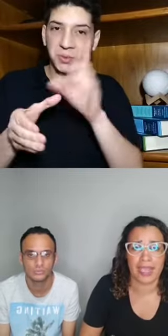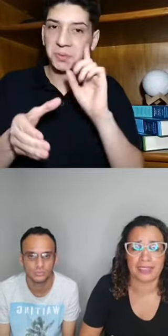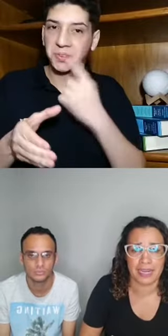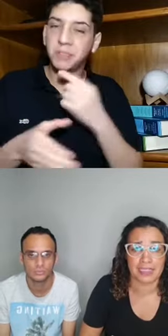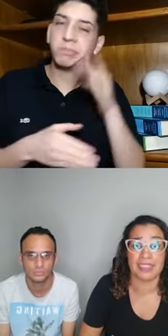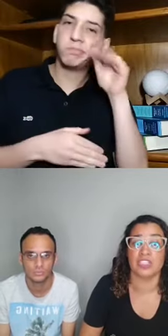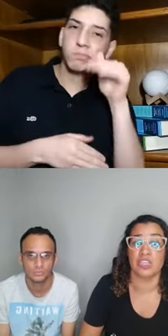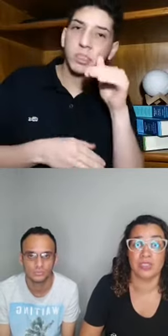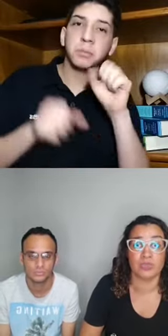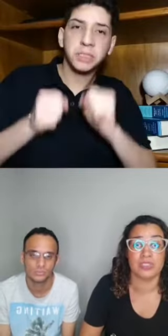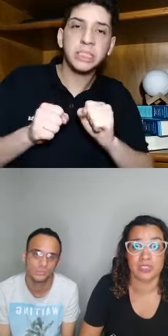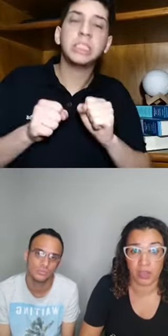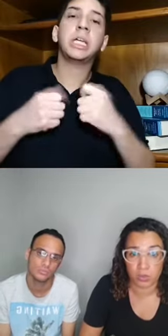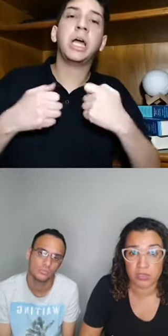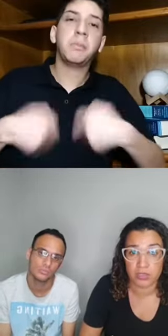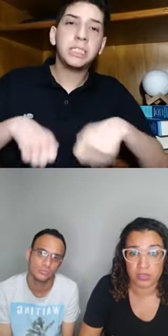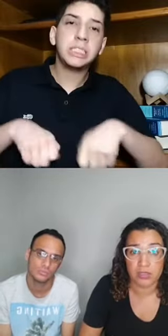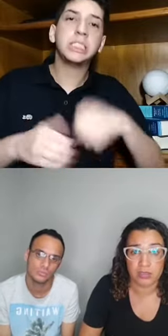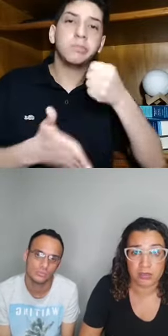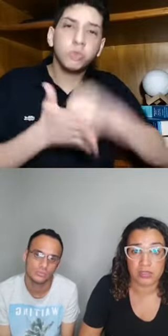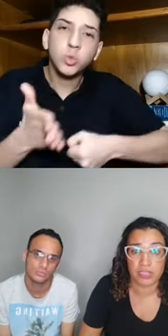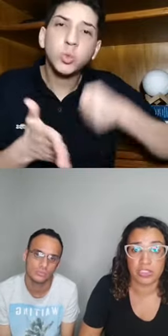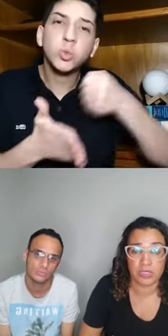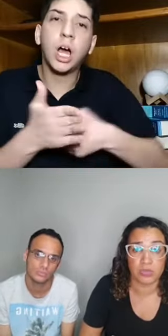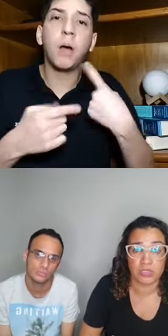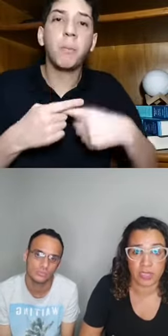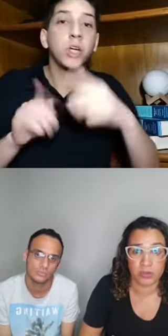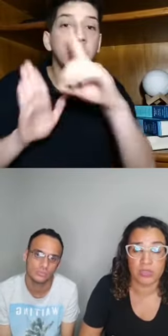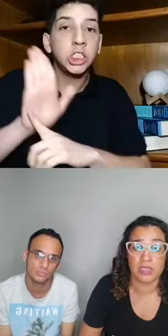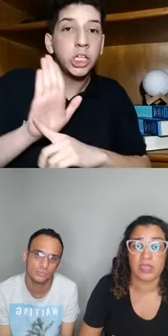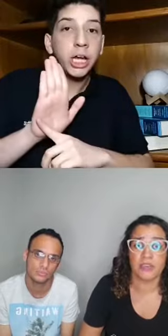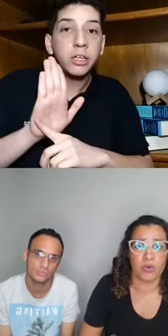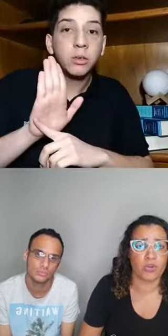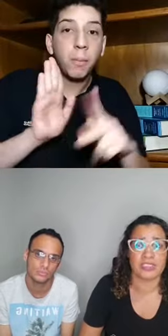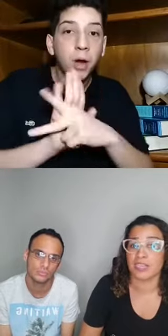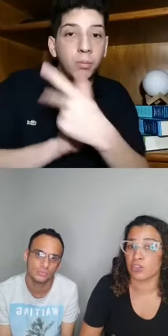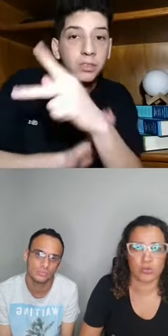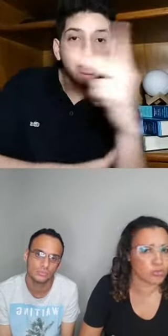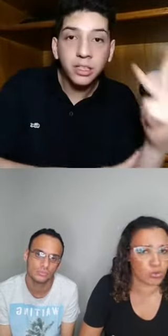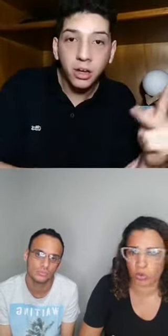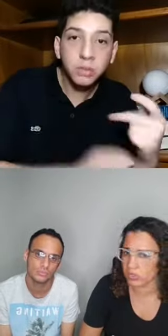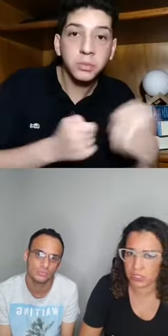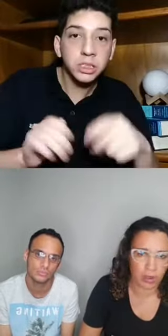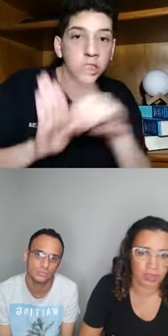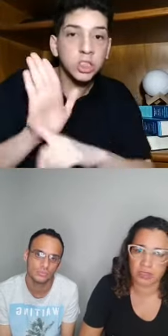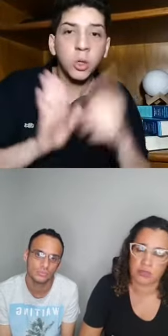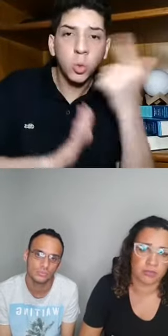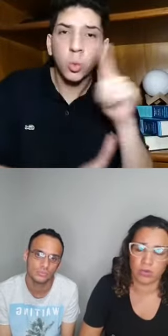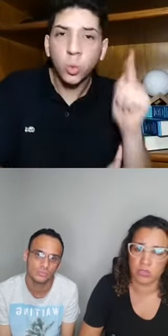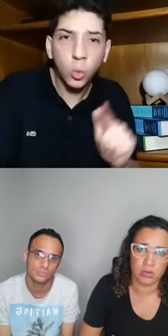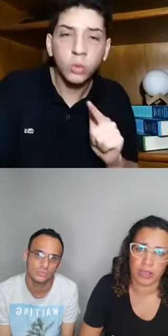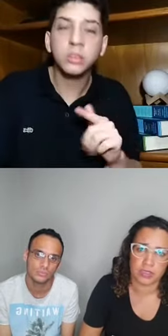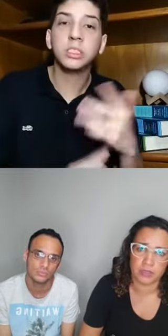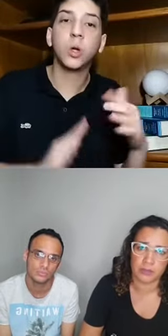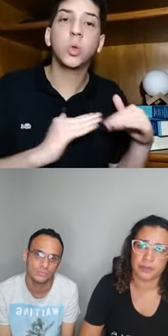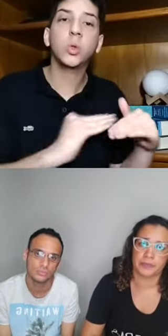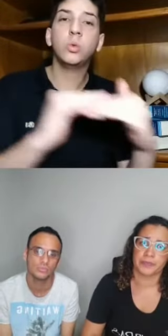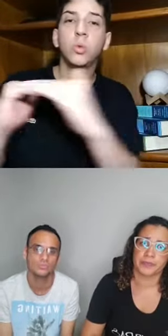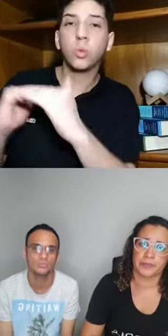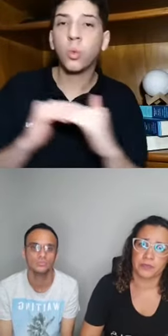vão correr atrás, sim, é direitos seus, tá? Direitos seus. E vão pensar que nós somos todos iguais. Todos